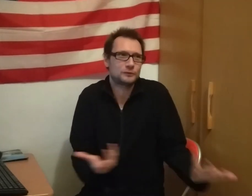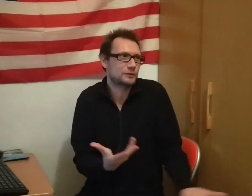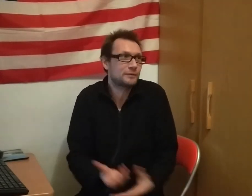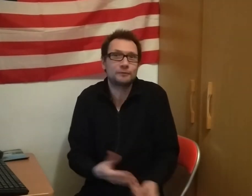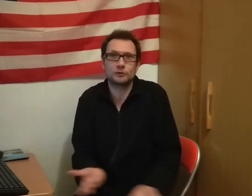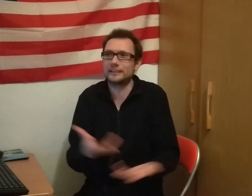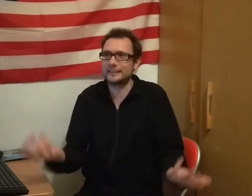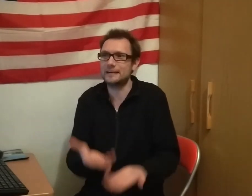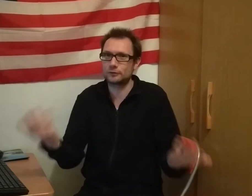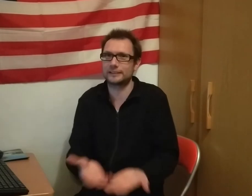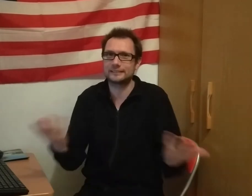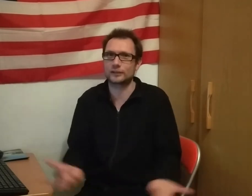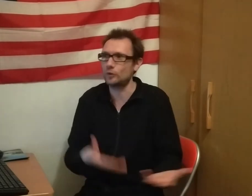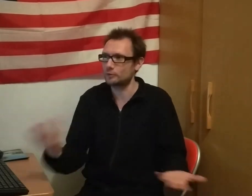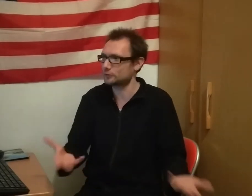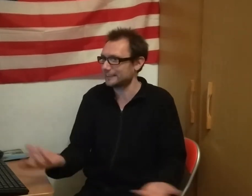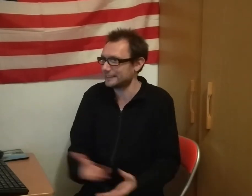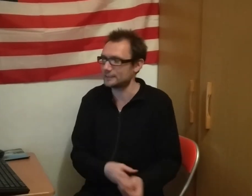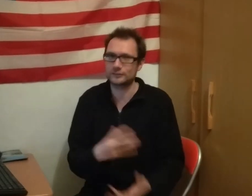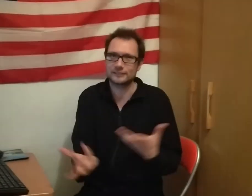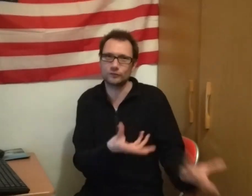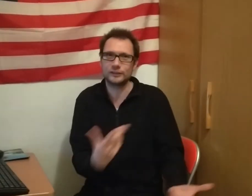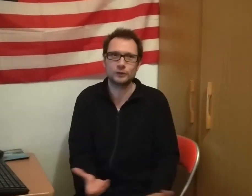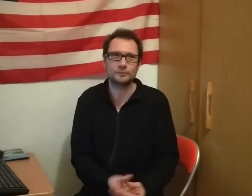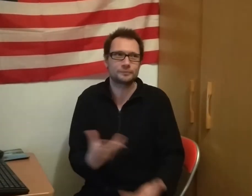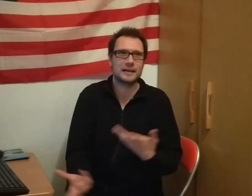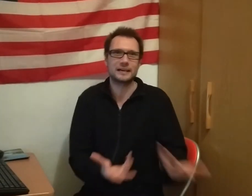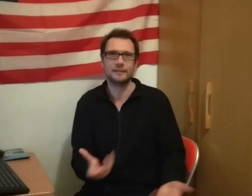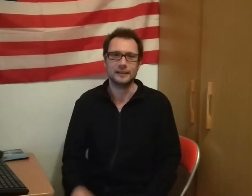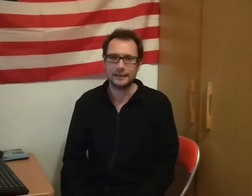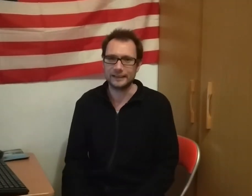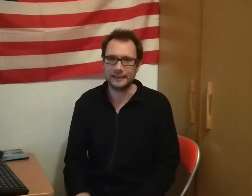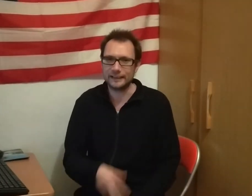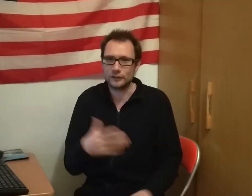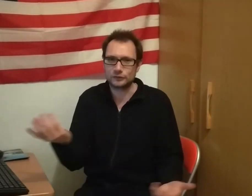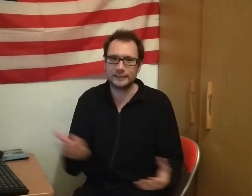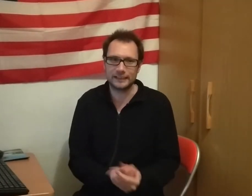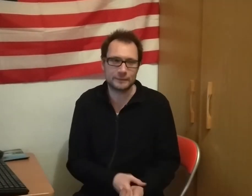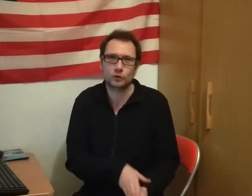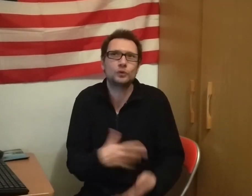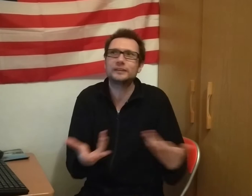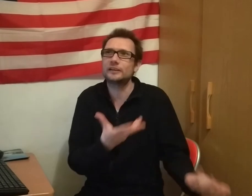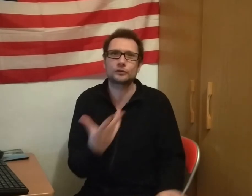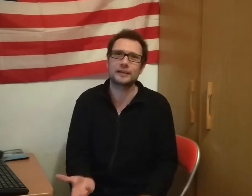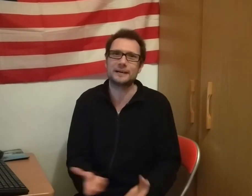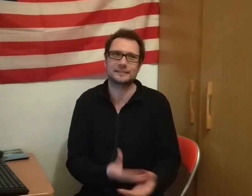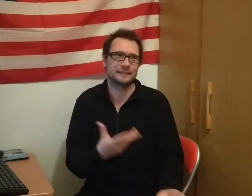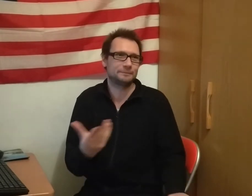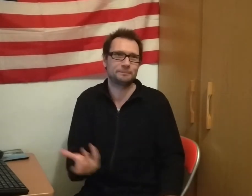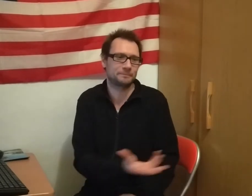que me gustaría hacer cómic, me gustaría, no sé, hacer un vídeo más, no sé, de cámara oculta, yo no soy capaz,